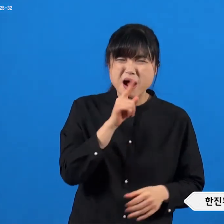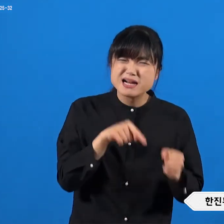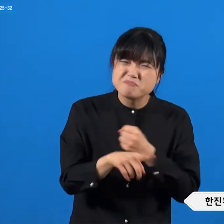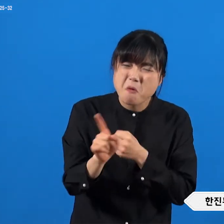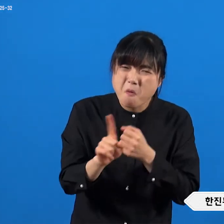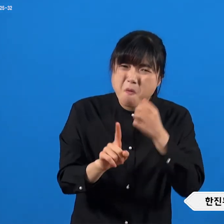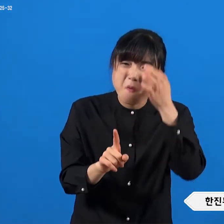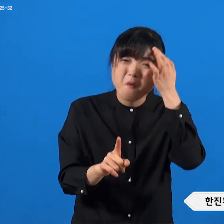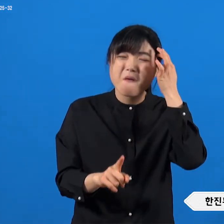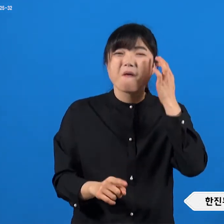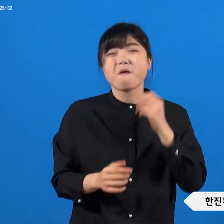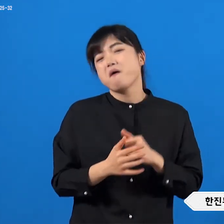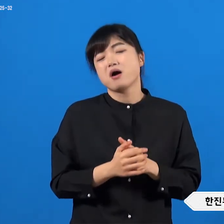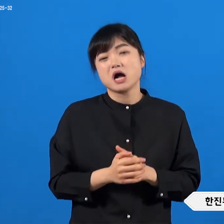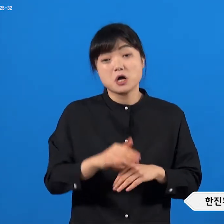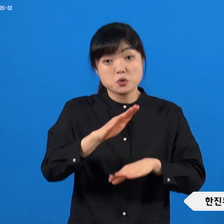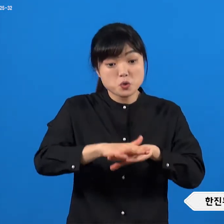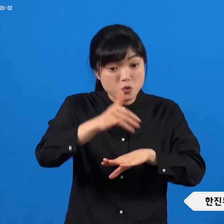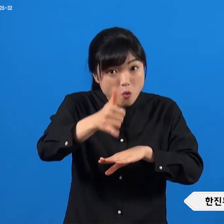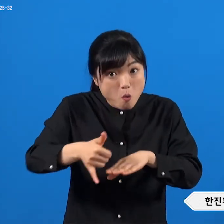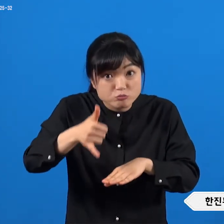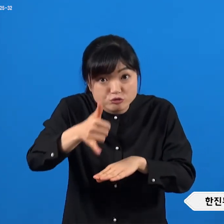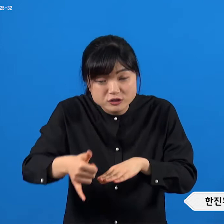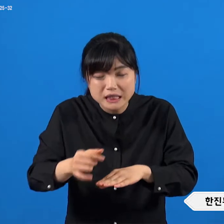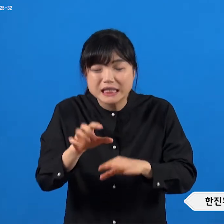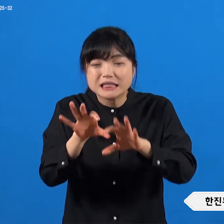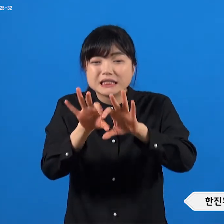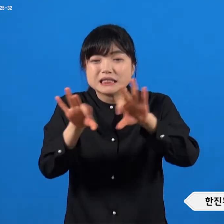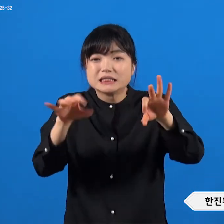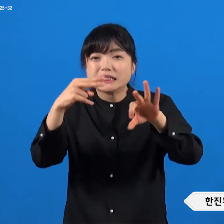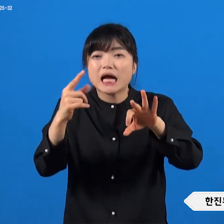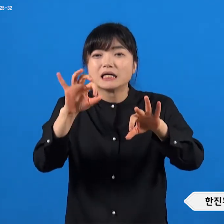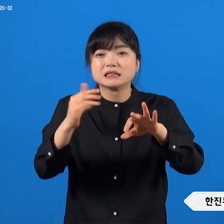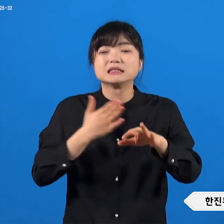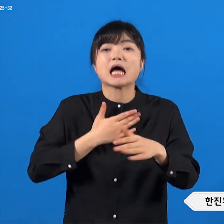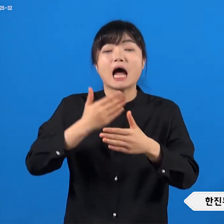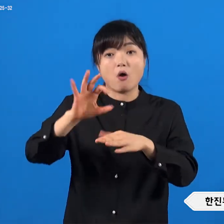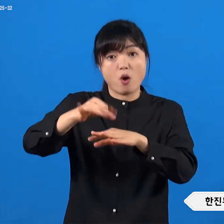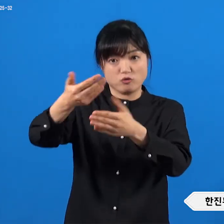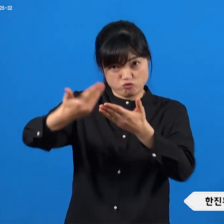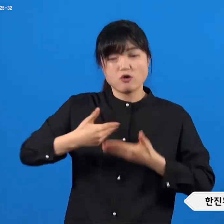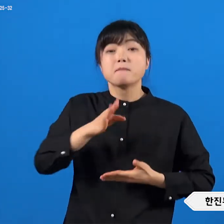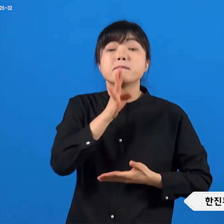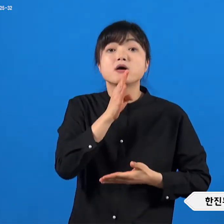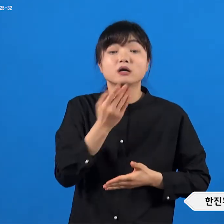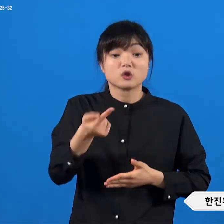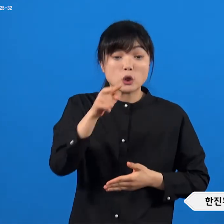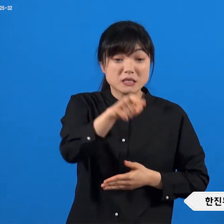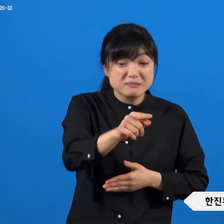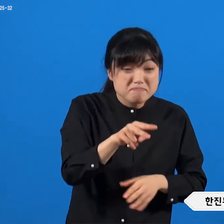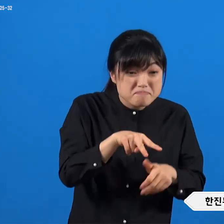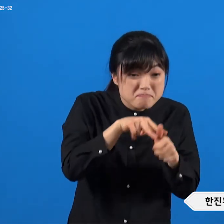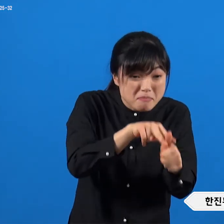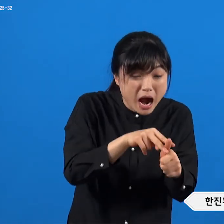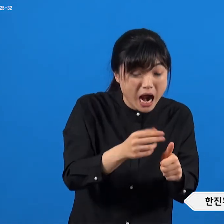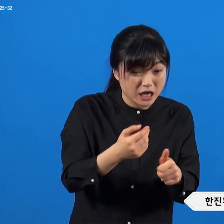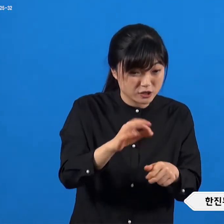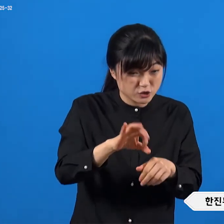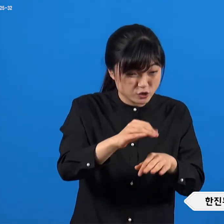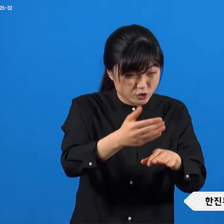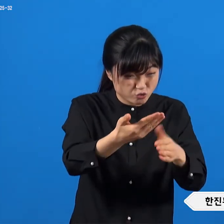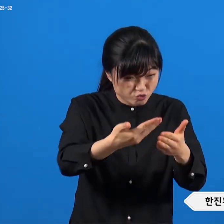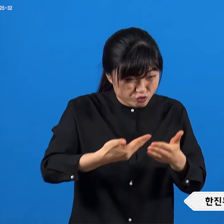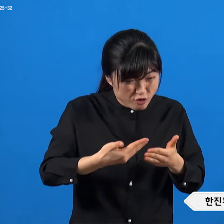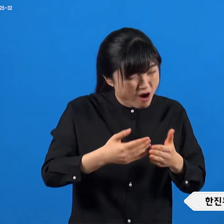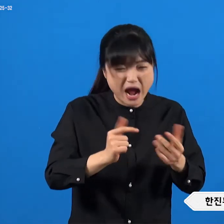자, 그 말을 꼭 기억하십시오. 농부는 당근을 나에게 주었지만은 너는 말을 너 자신에게